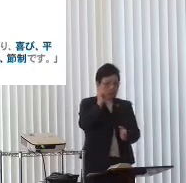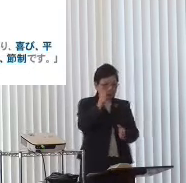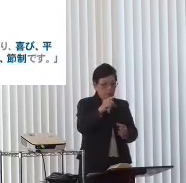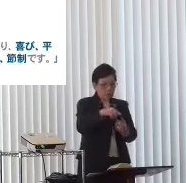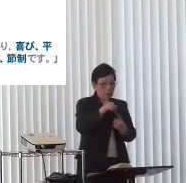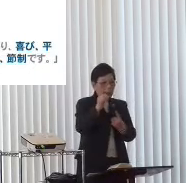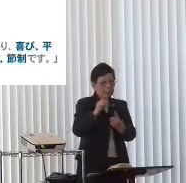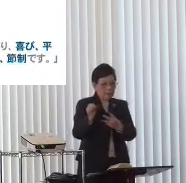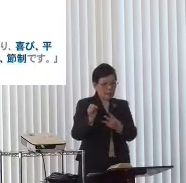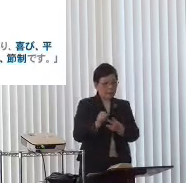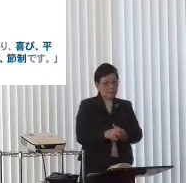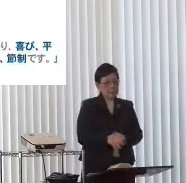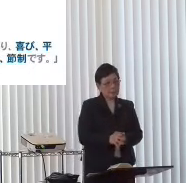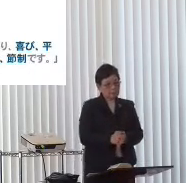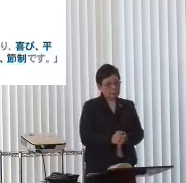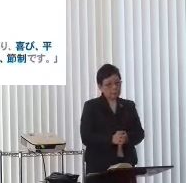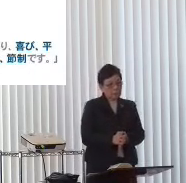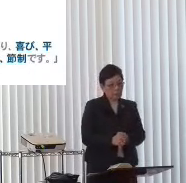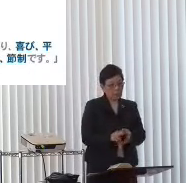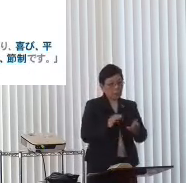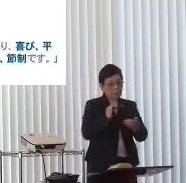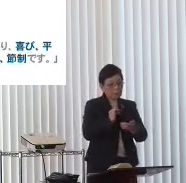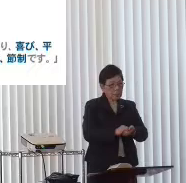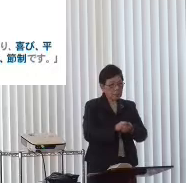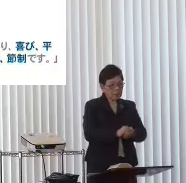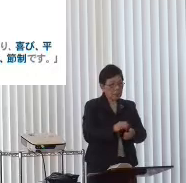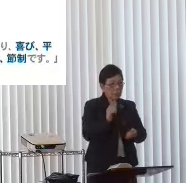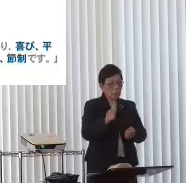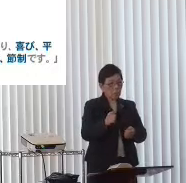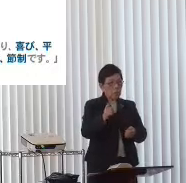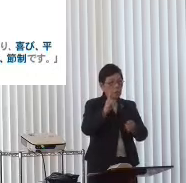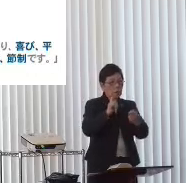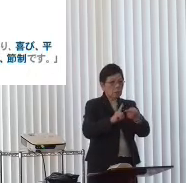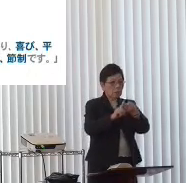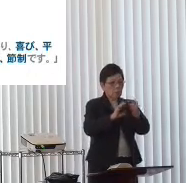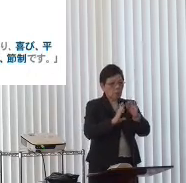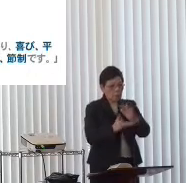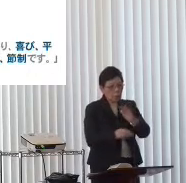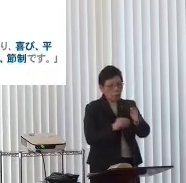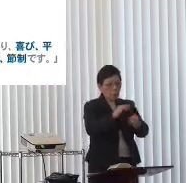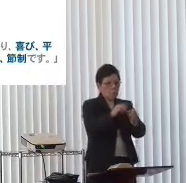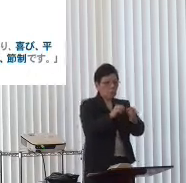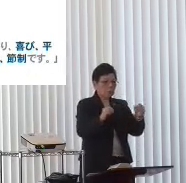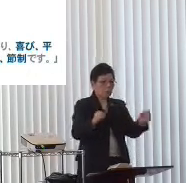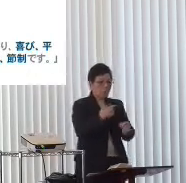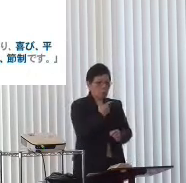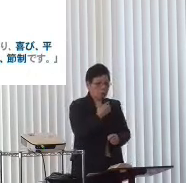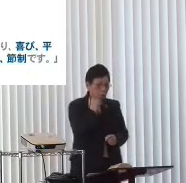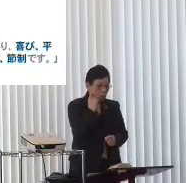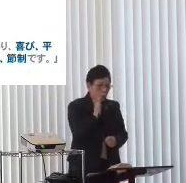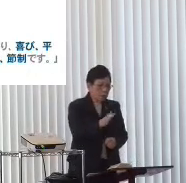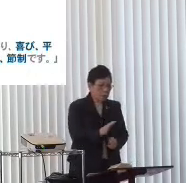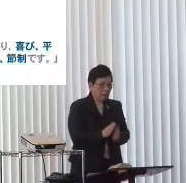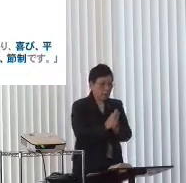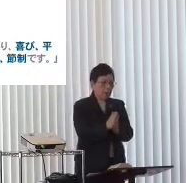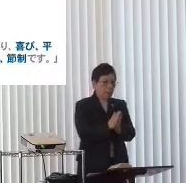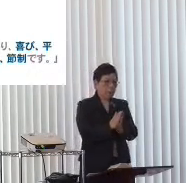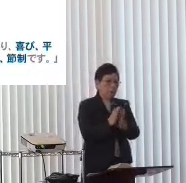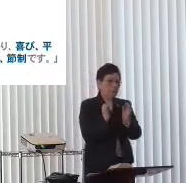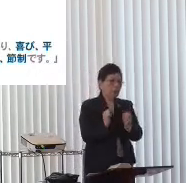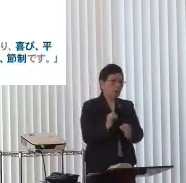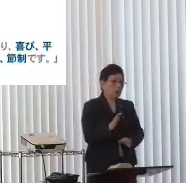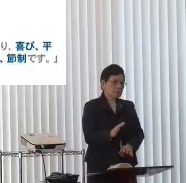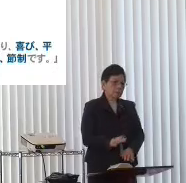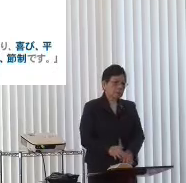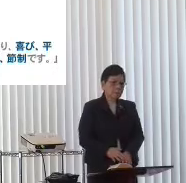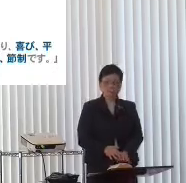んで、ぜひ今年はこの実を結ばせていただきたいと願って生きていく